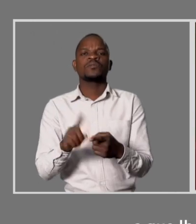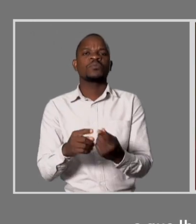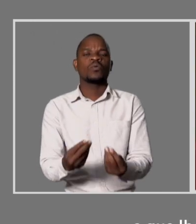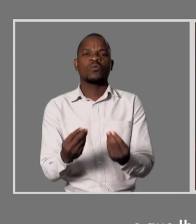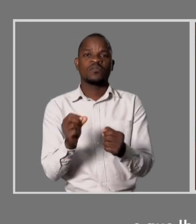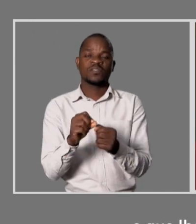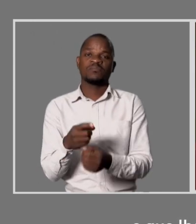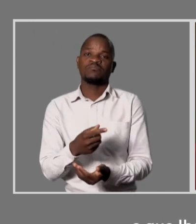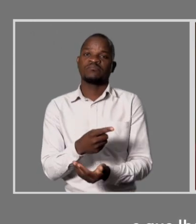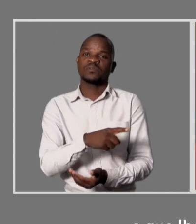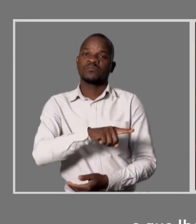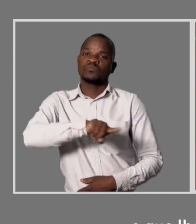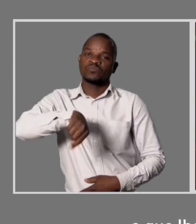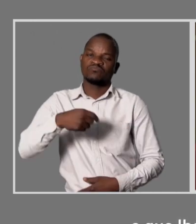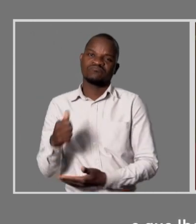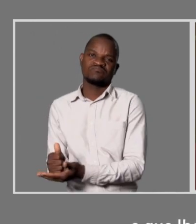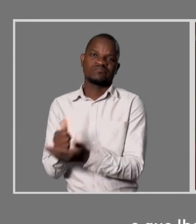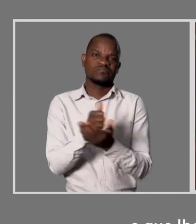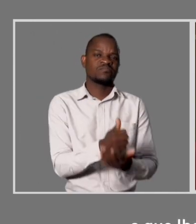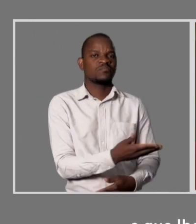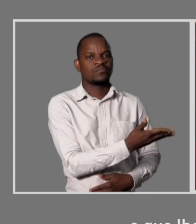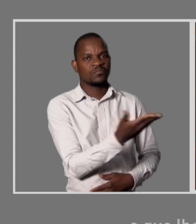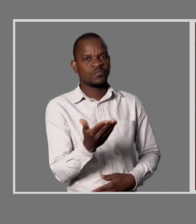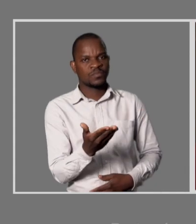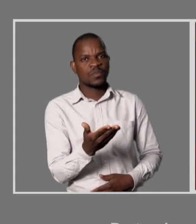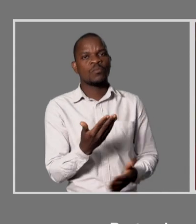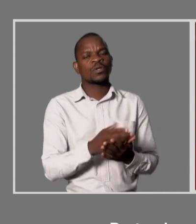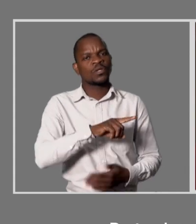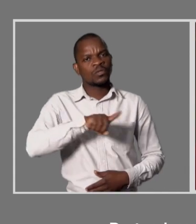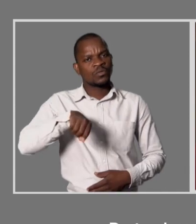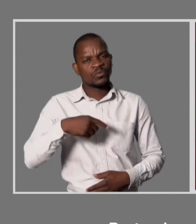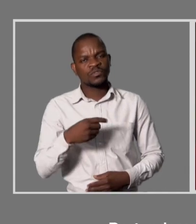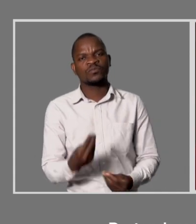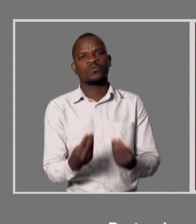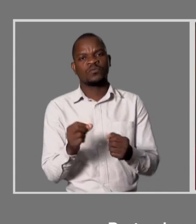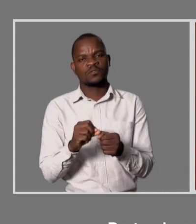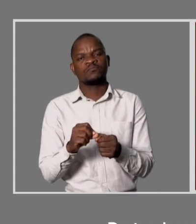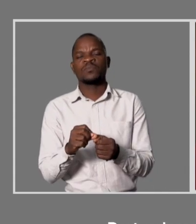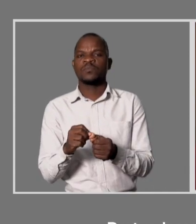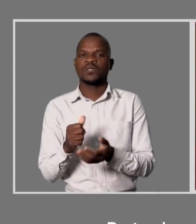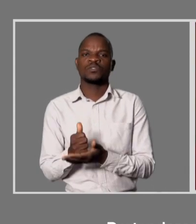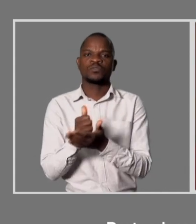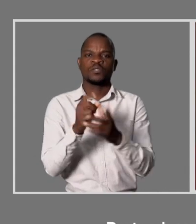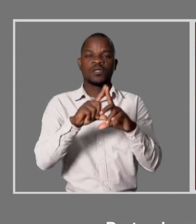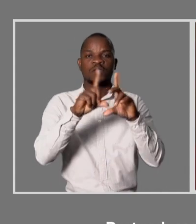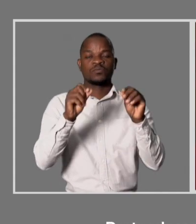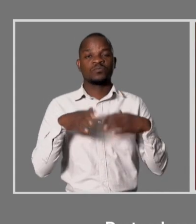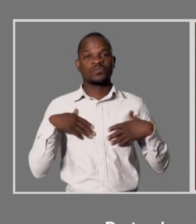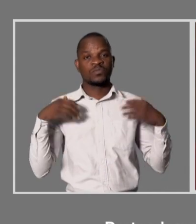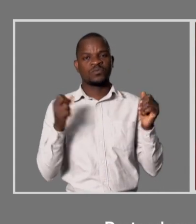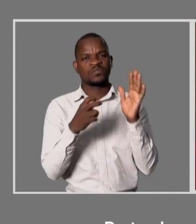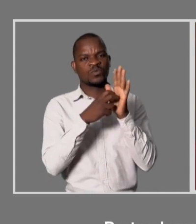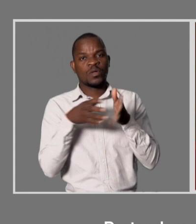é que se pode fazer para ajudar a eles na medida do possível. O nós pretendemos é fazer chegar os serviços do seu sexo